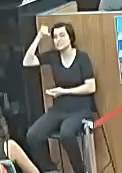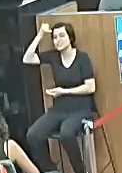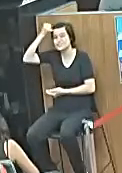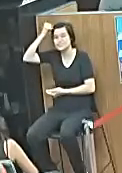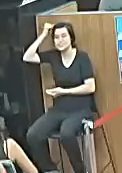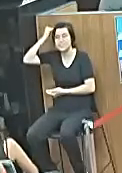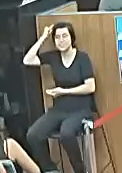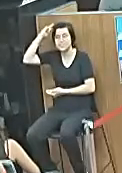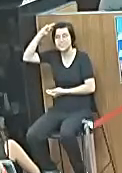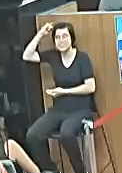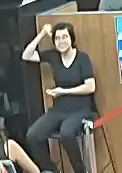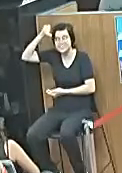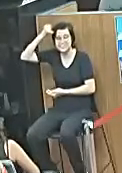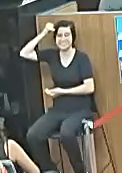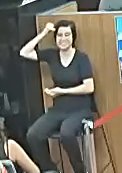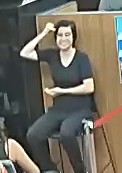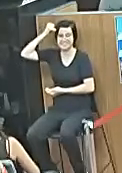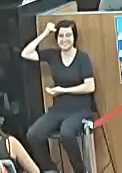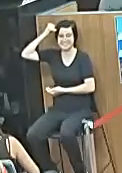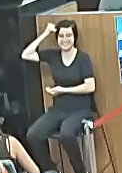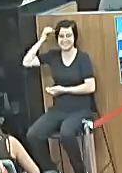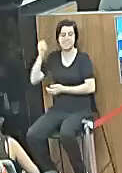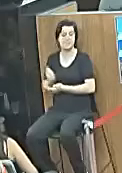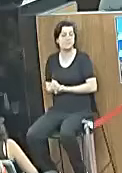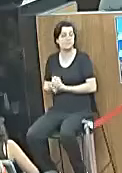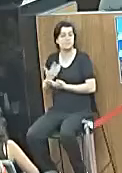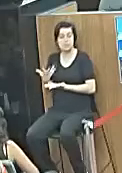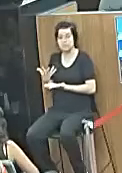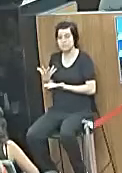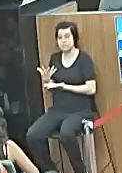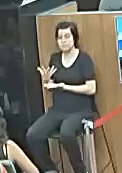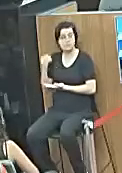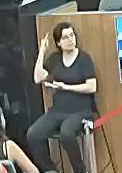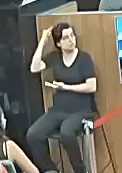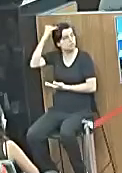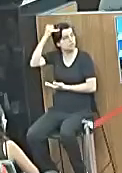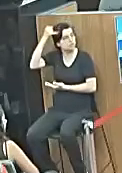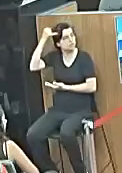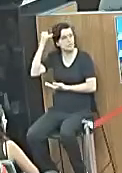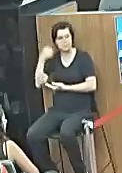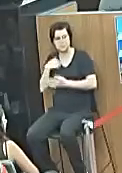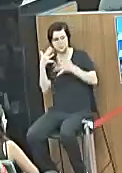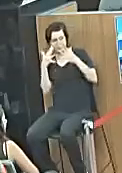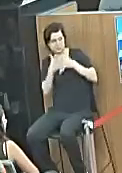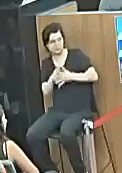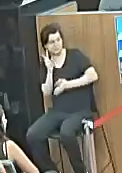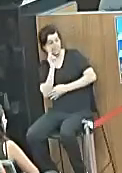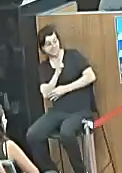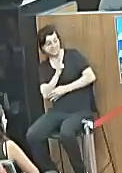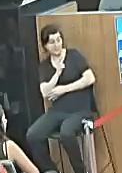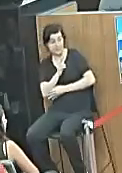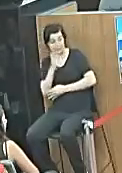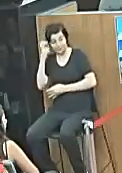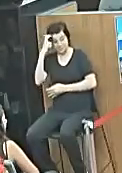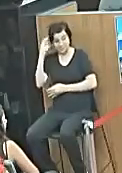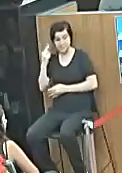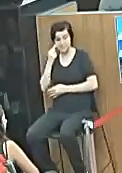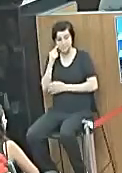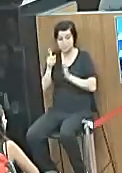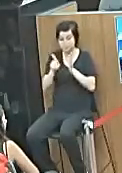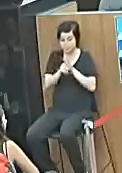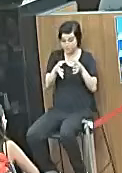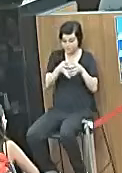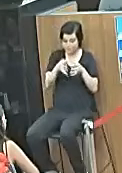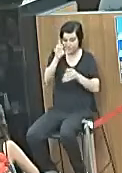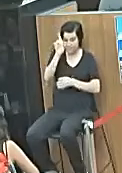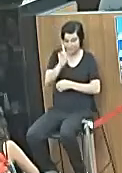e jean freire josé william freire lado do vale do coritiba com cinto segue a regra da comissão dos direitos da pessoa com